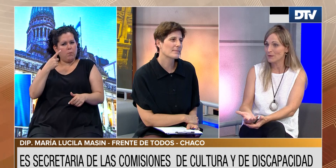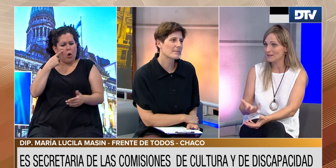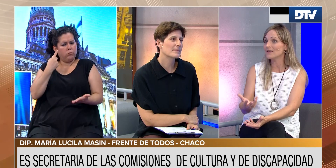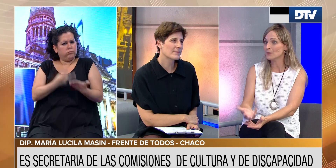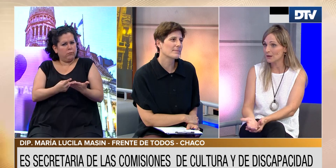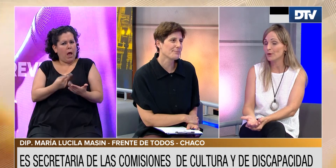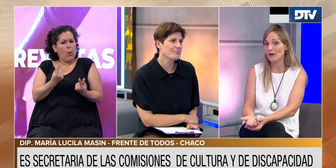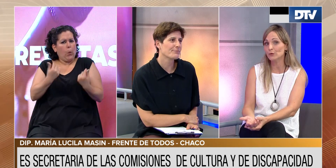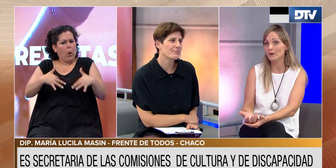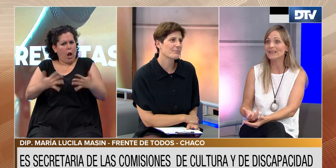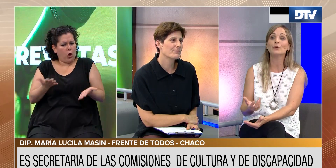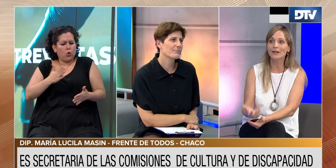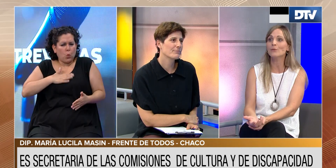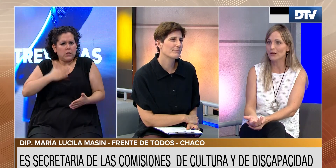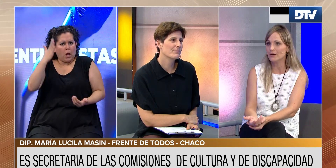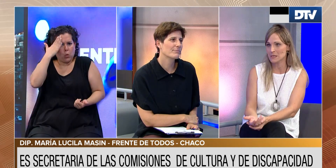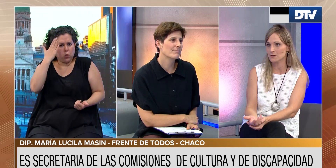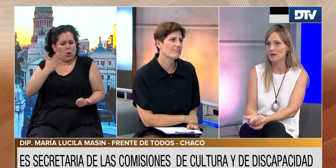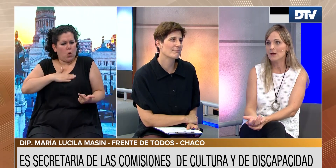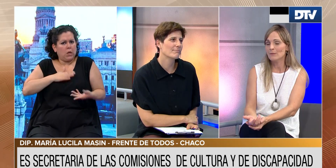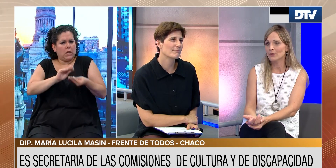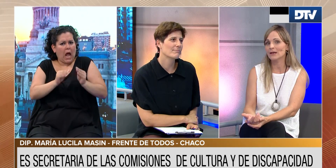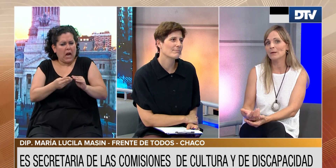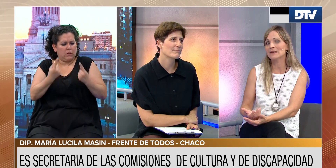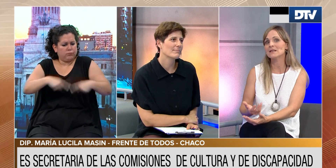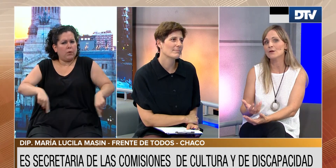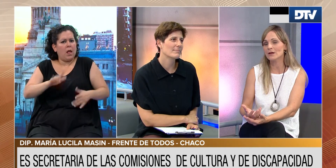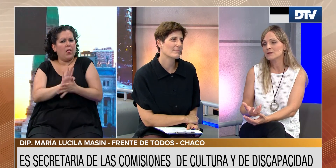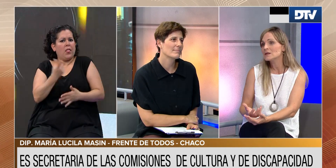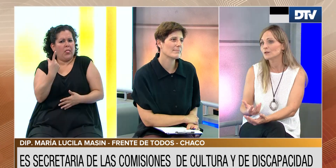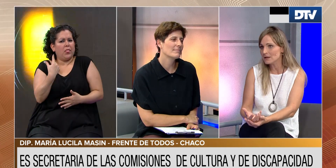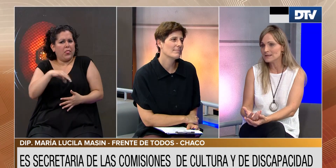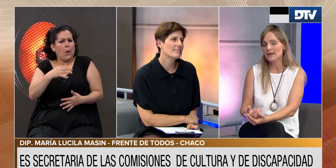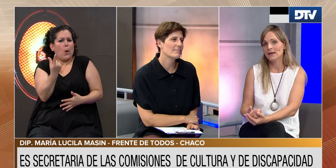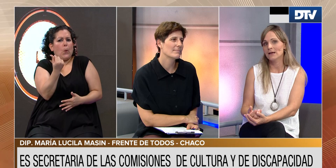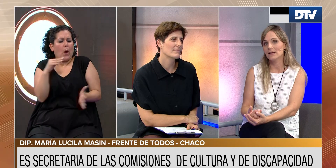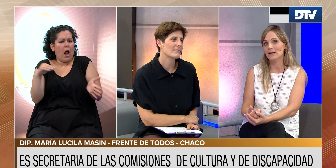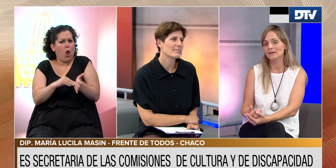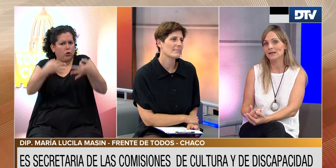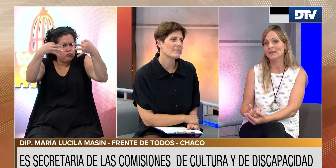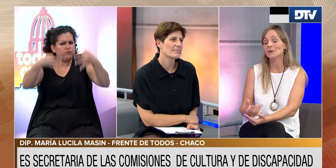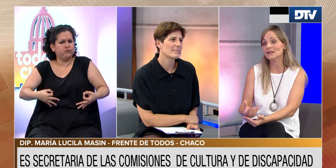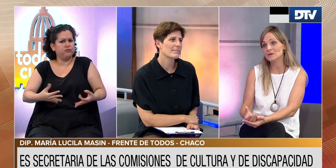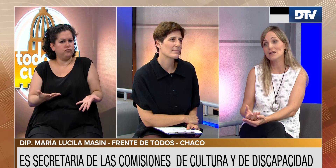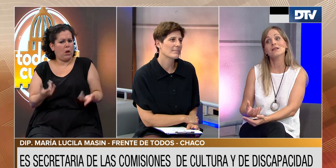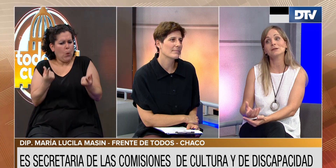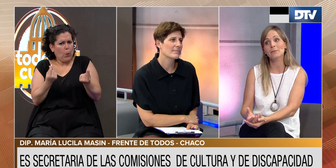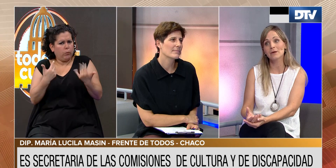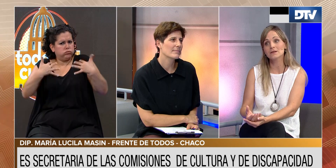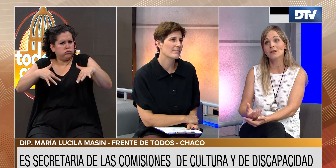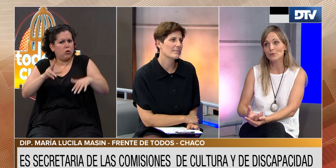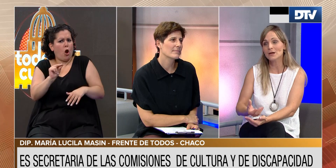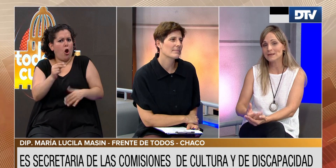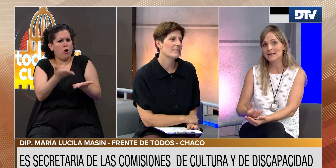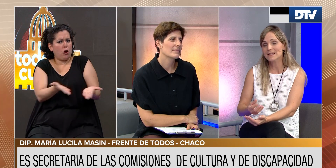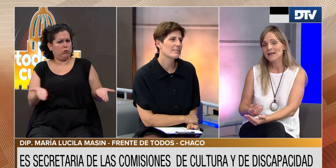nuestra propia identidad y nuestra propia cultura y ponerle un valor a eso. Porque me parece, digo, que son sectores de nuestra sociedad y de nuestra